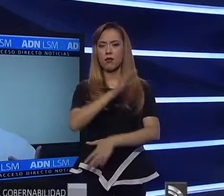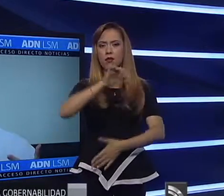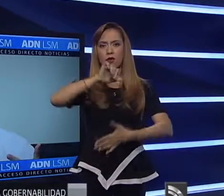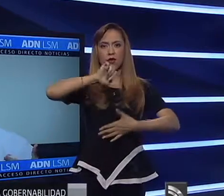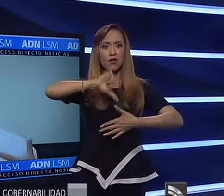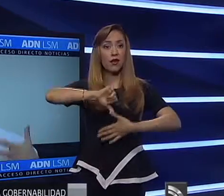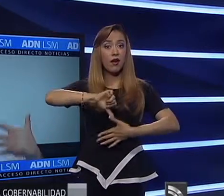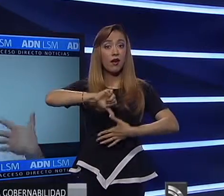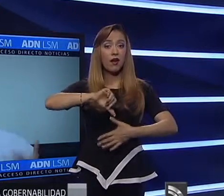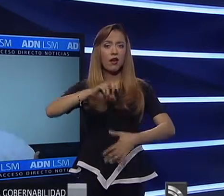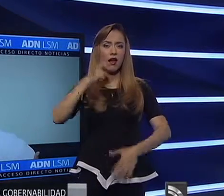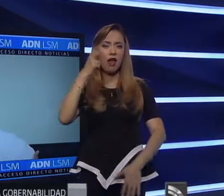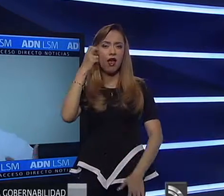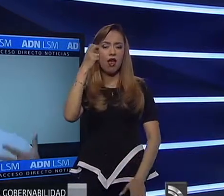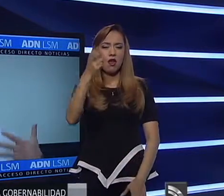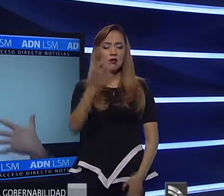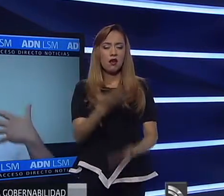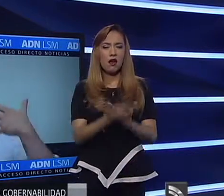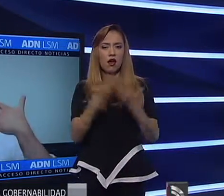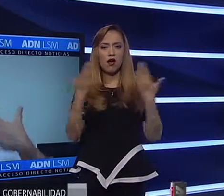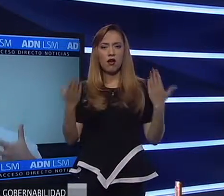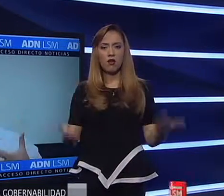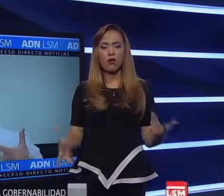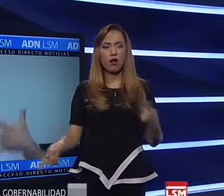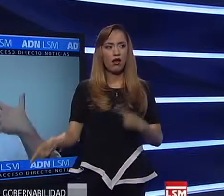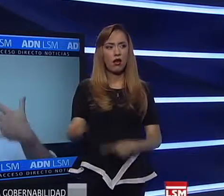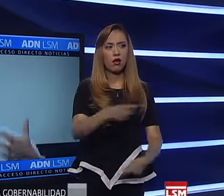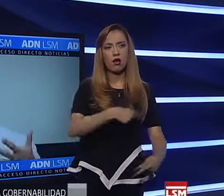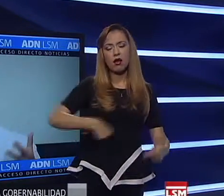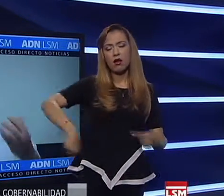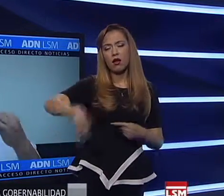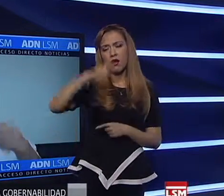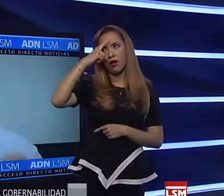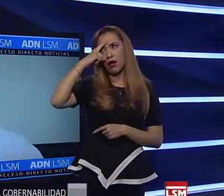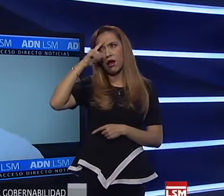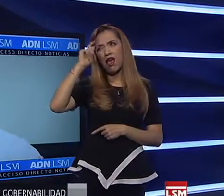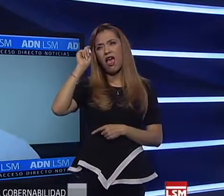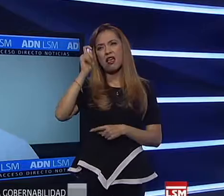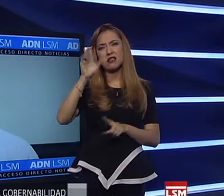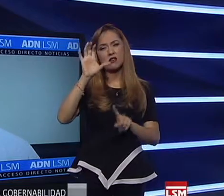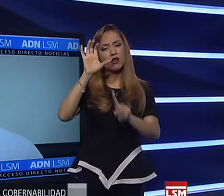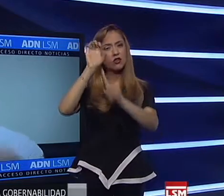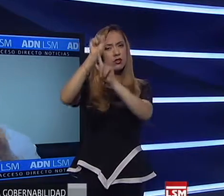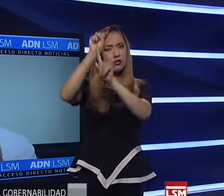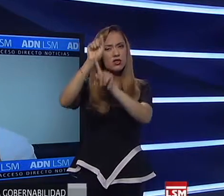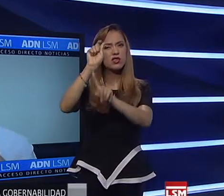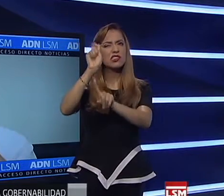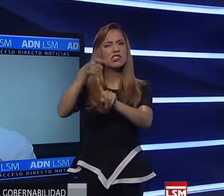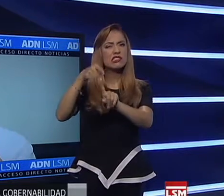en el centro de la gobernabilidad democrática el concepto de derechos humanos, aseguró.